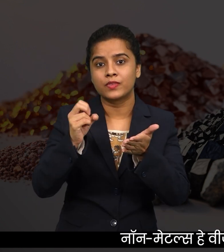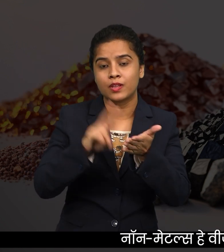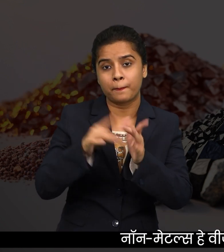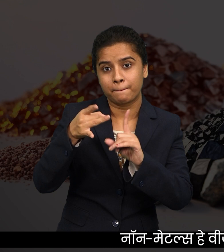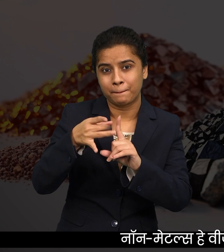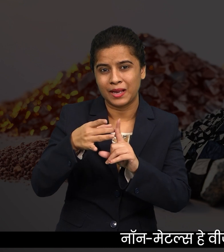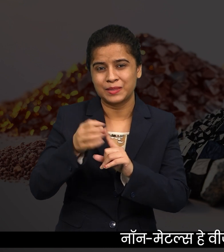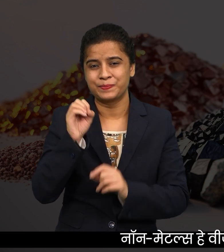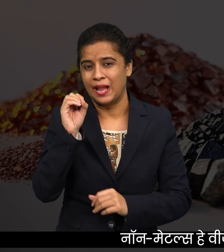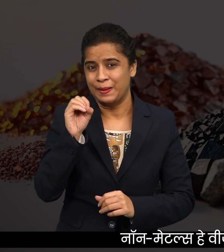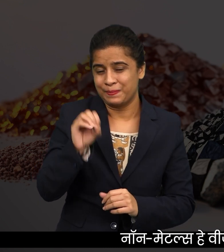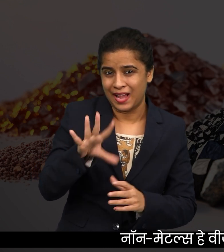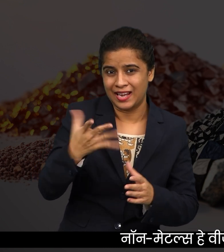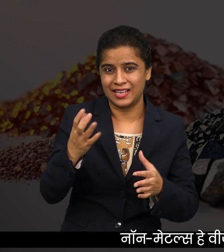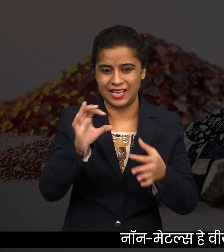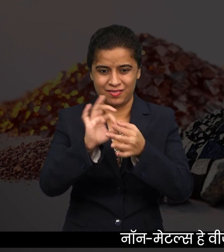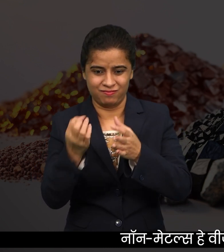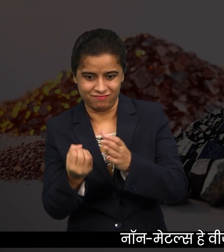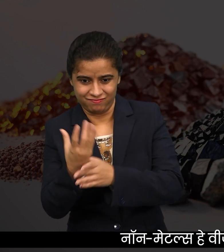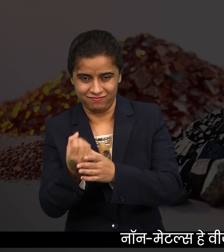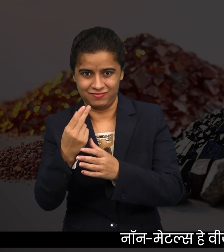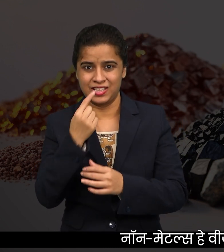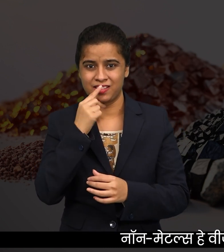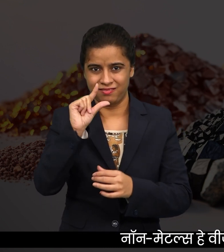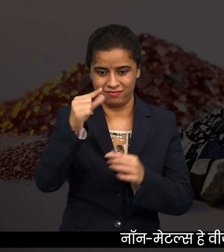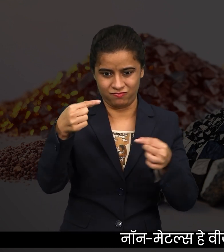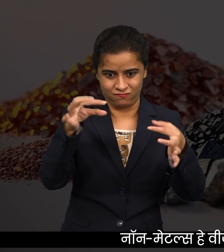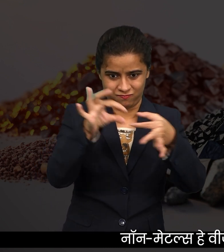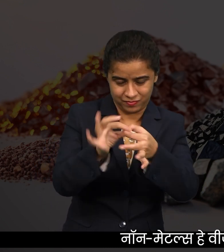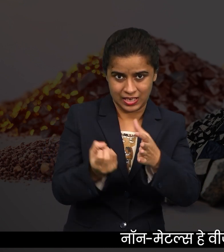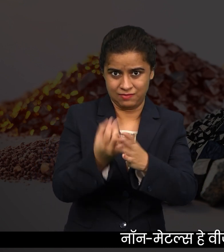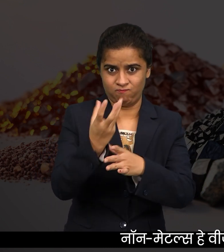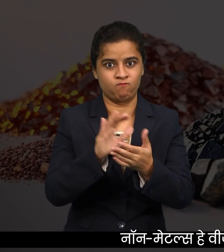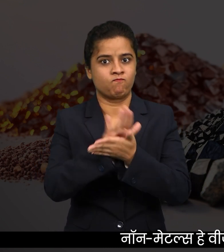नॉन मेटल्स हे वीज आणि उष्णतेचे खराब वाहक आहेत.